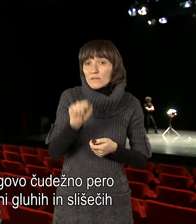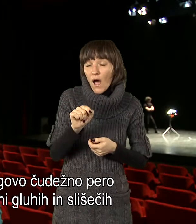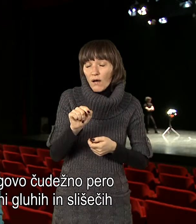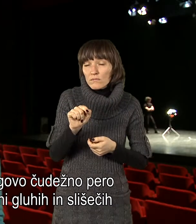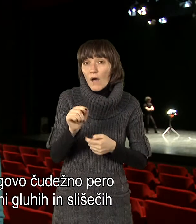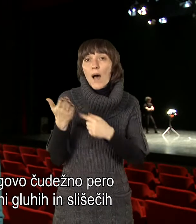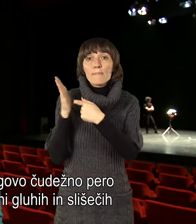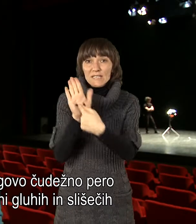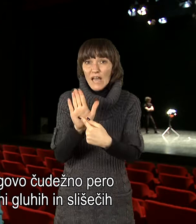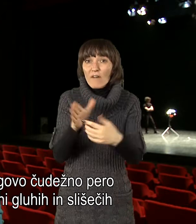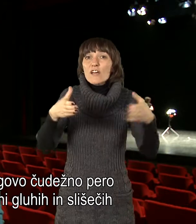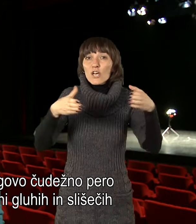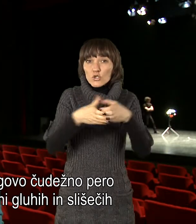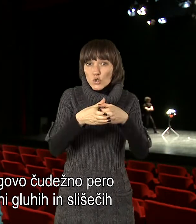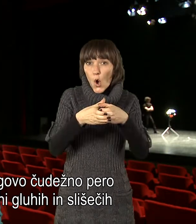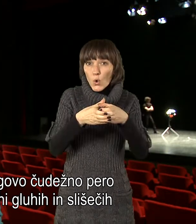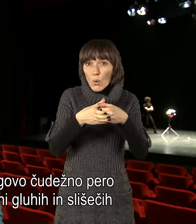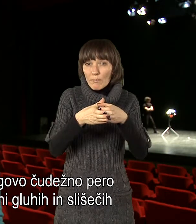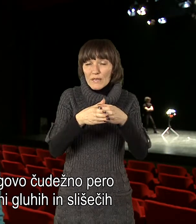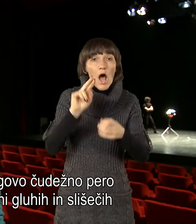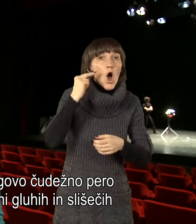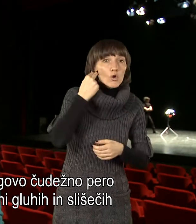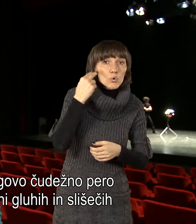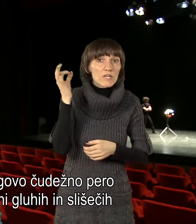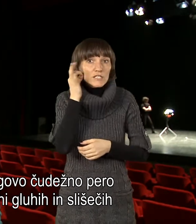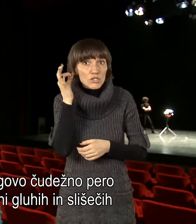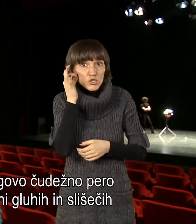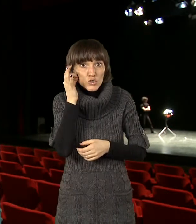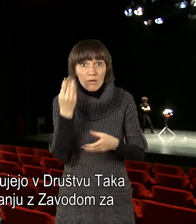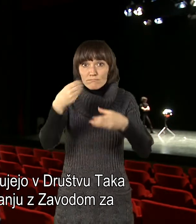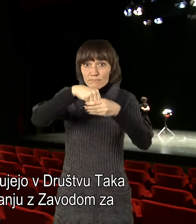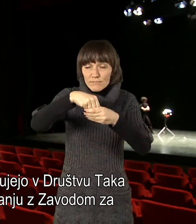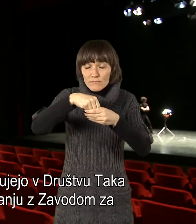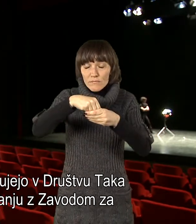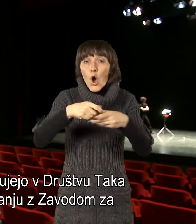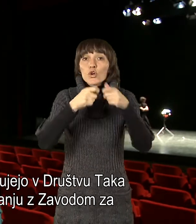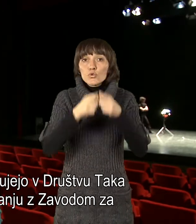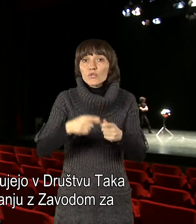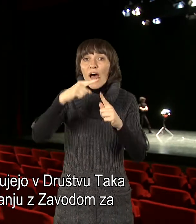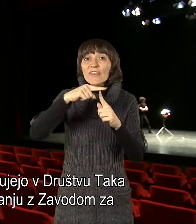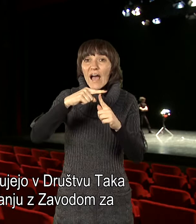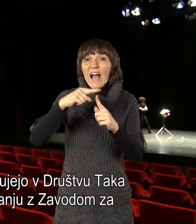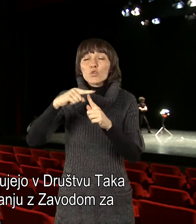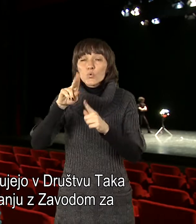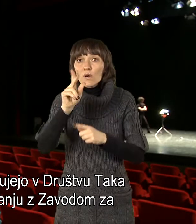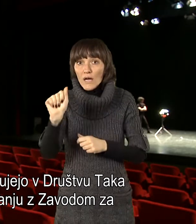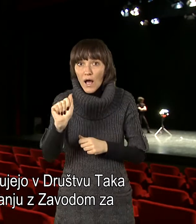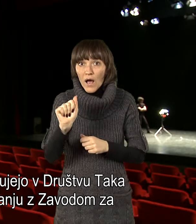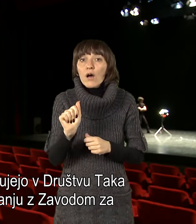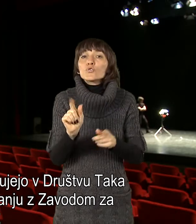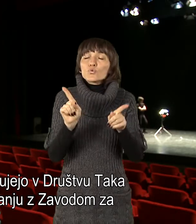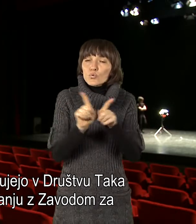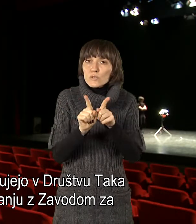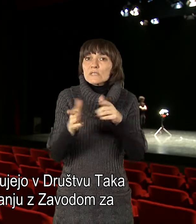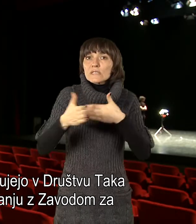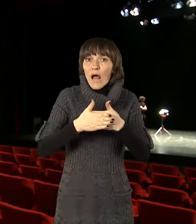Predstava Maljangovo čudežno pero je nastala v skupini gluhih in slišečih mladostnikov, ki deluje v društvu Taka Tuka in v